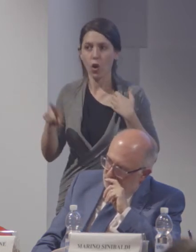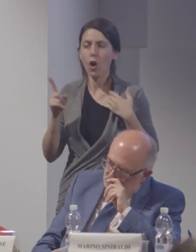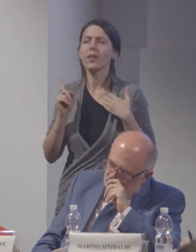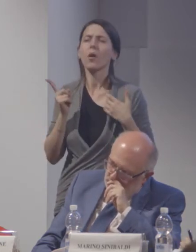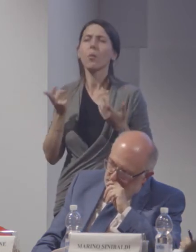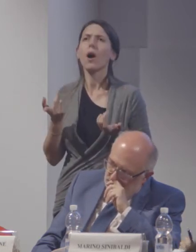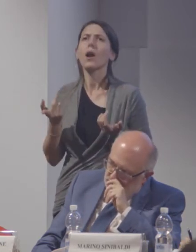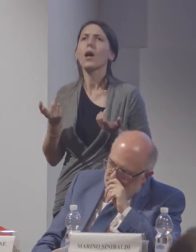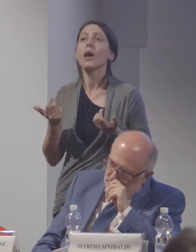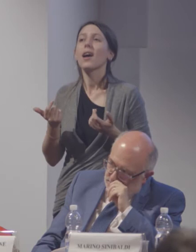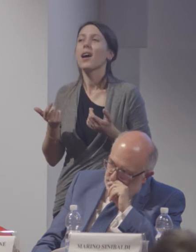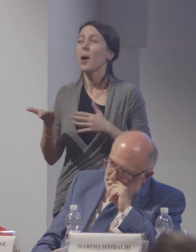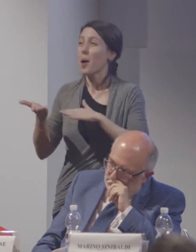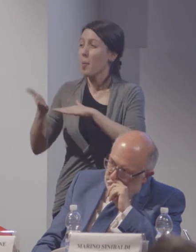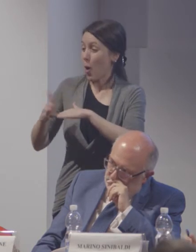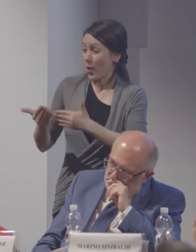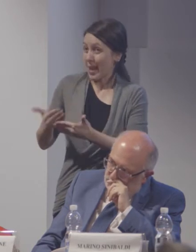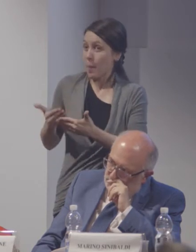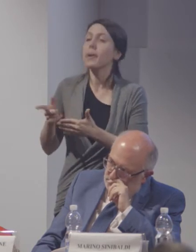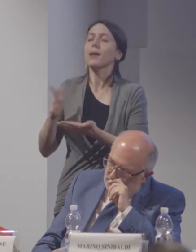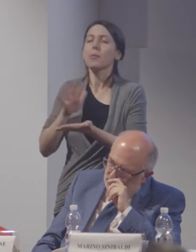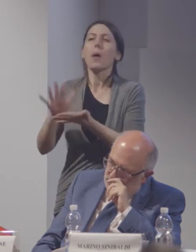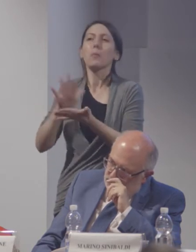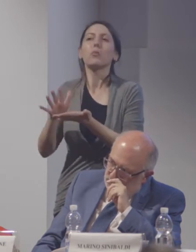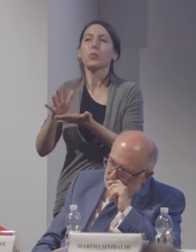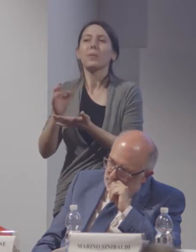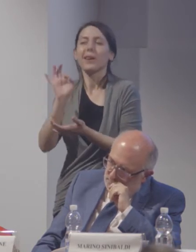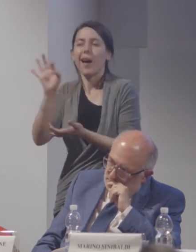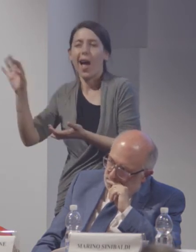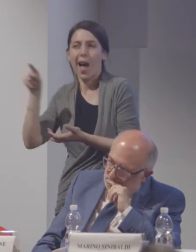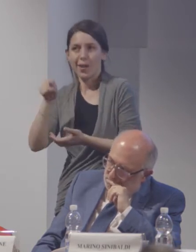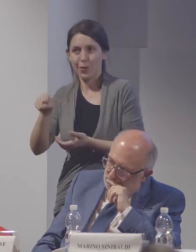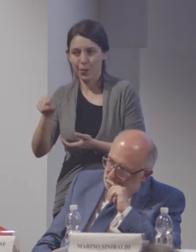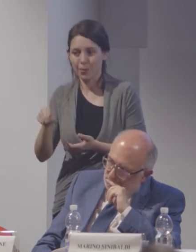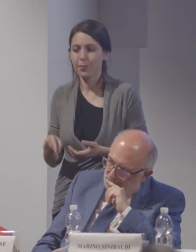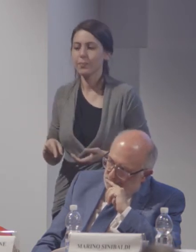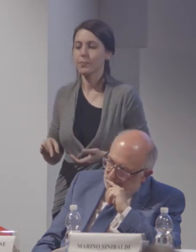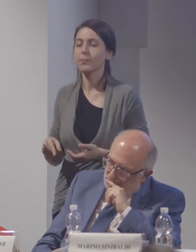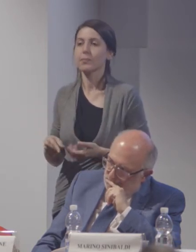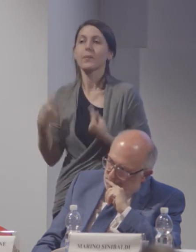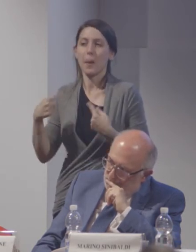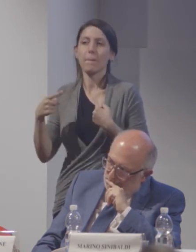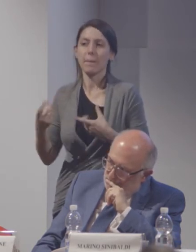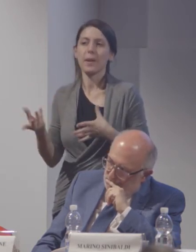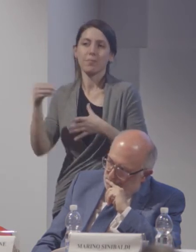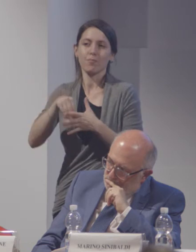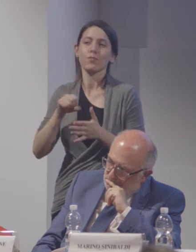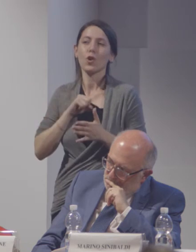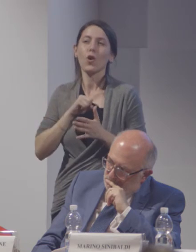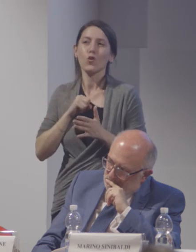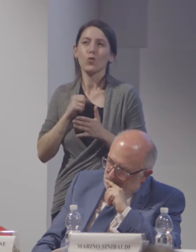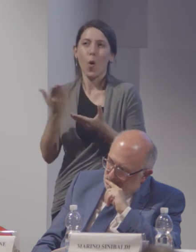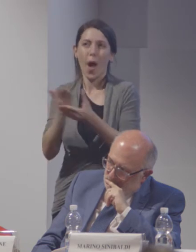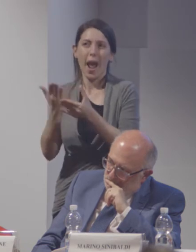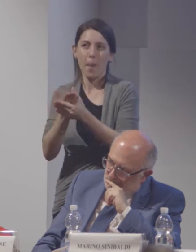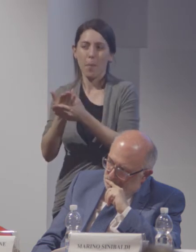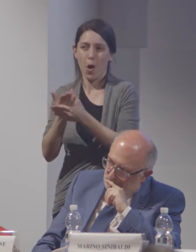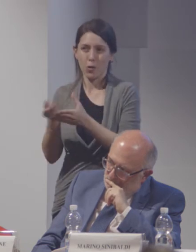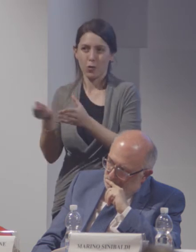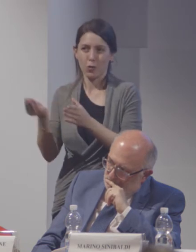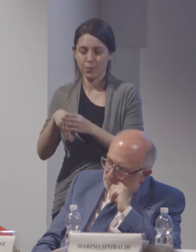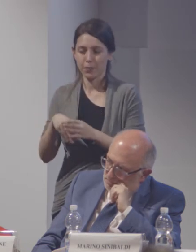per fortuna nostra, prima di morire era riuscito a pubblicarne un pezzo, e quindi lo metteremo nel rapporto. È